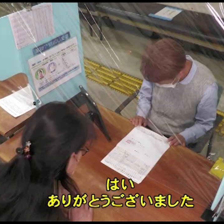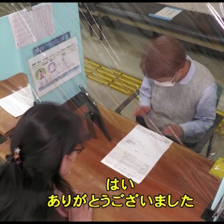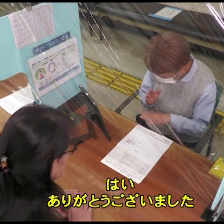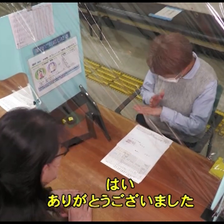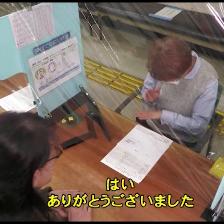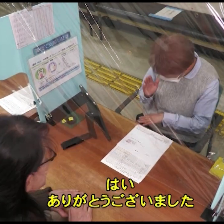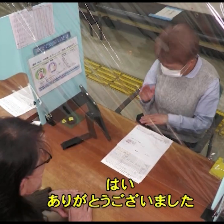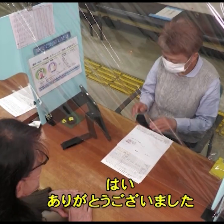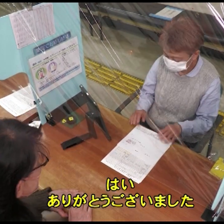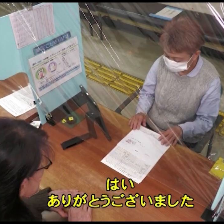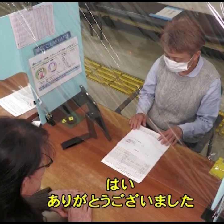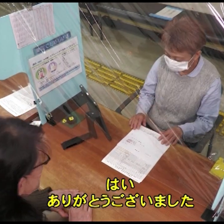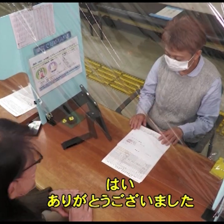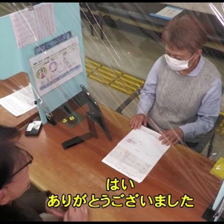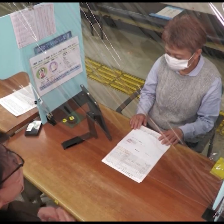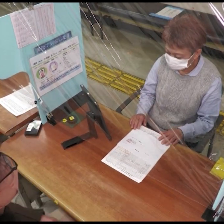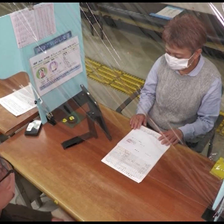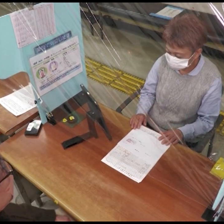ありがとうございました。